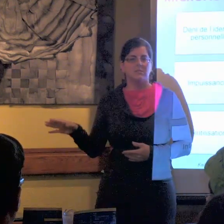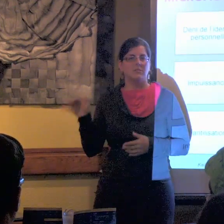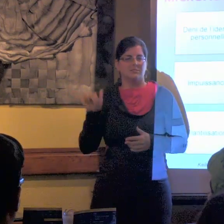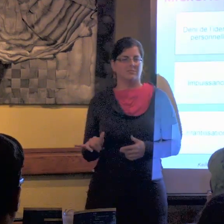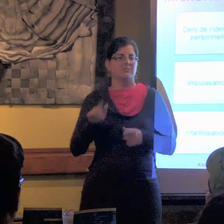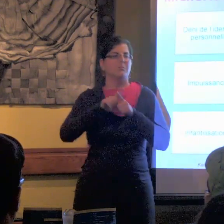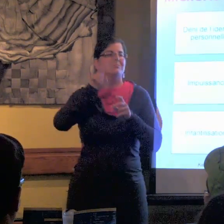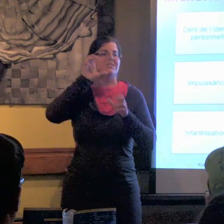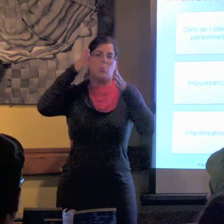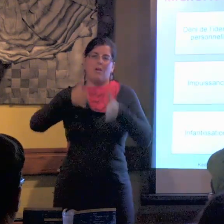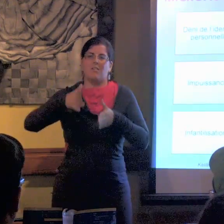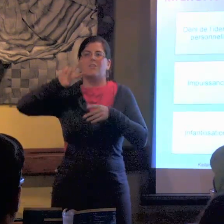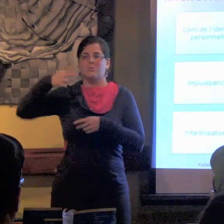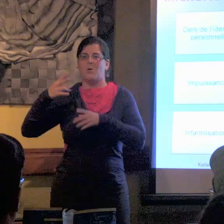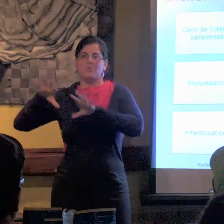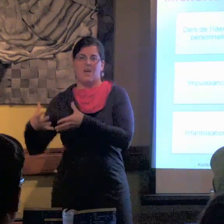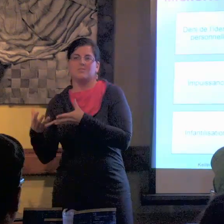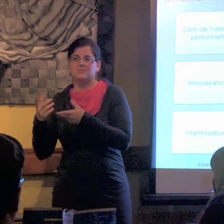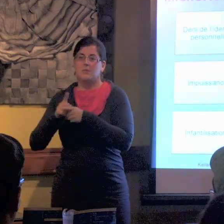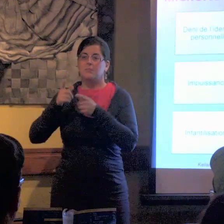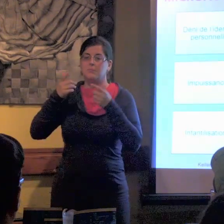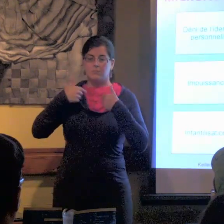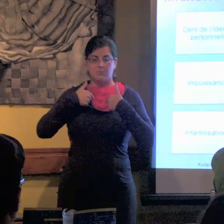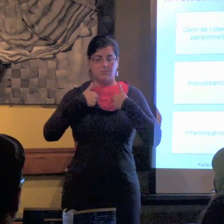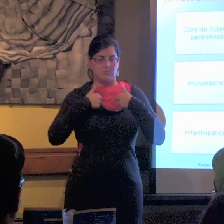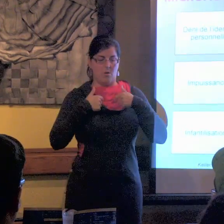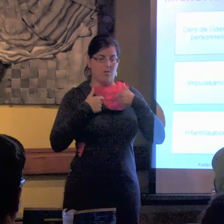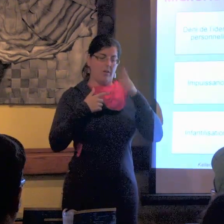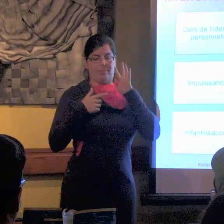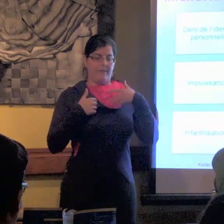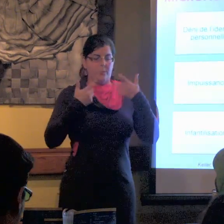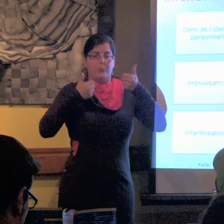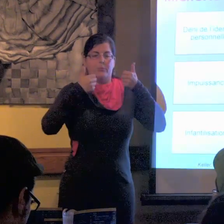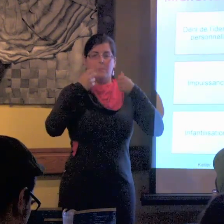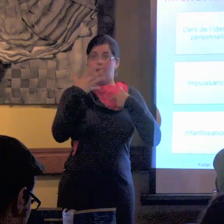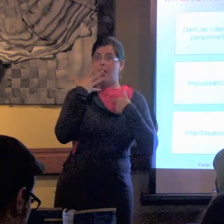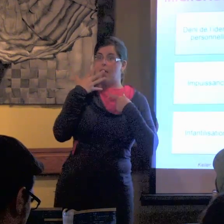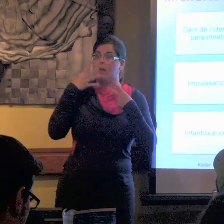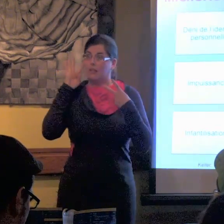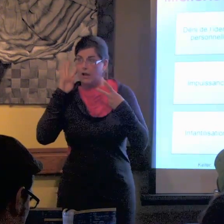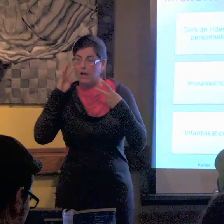vraiment besoin. T'sais, je ne pense pas que ce soit à propos de ça. Donc, c'est comme si on était traité comme des citoyens de seconde classe.